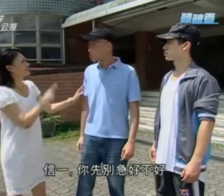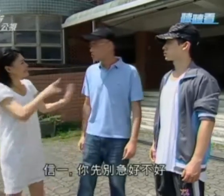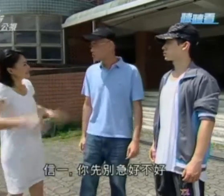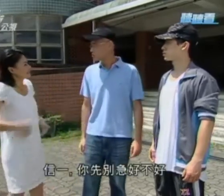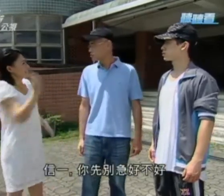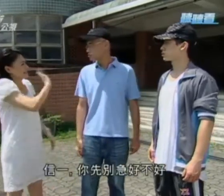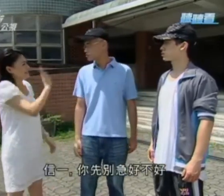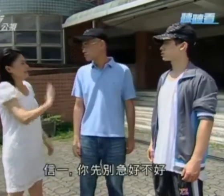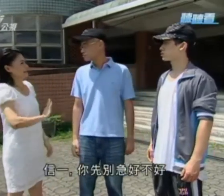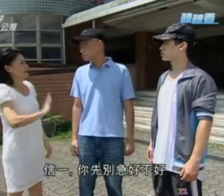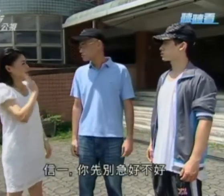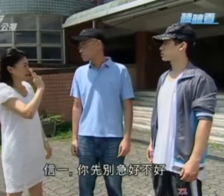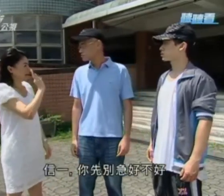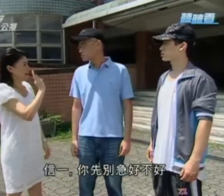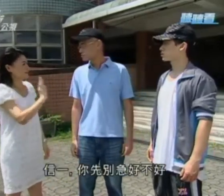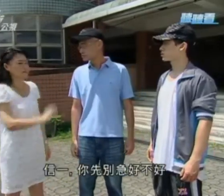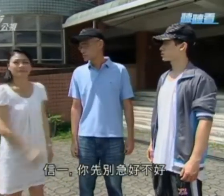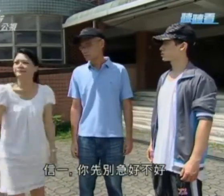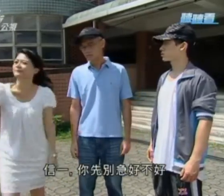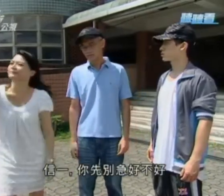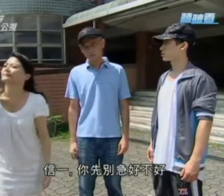信一，你先别急好不好？